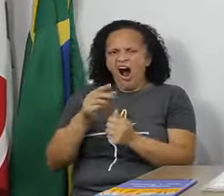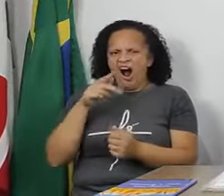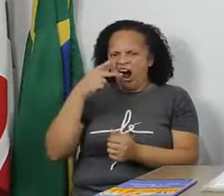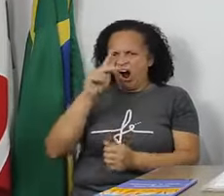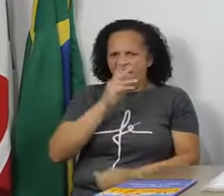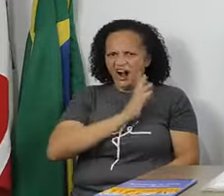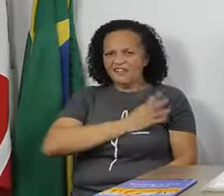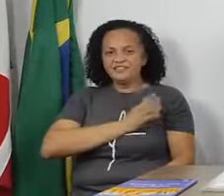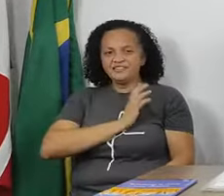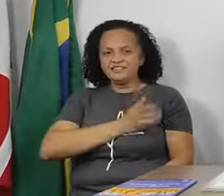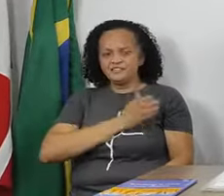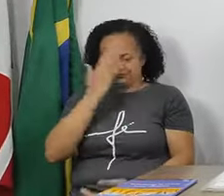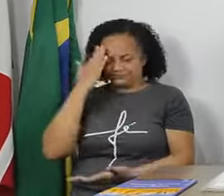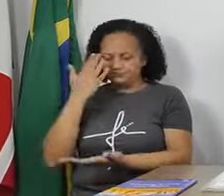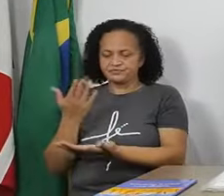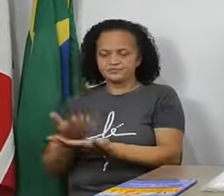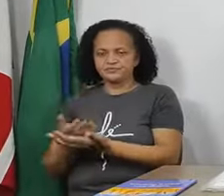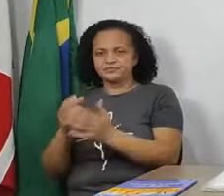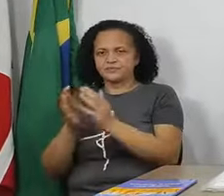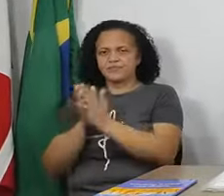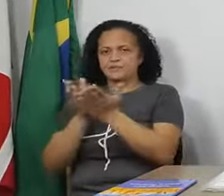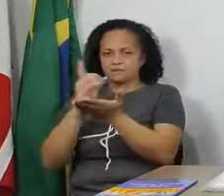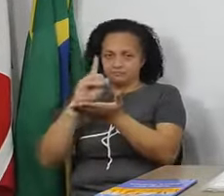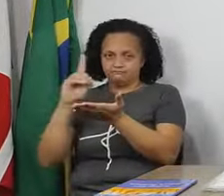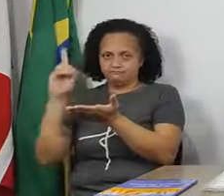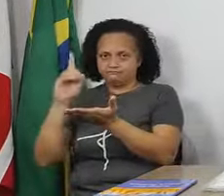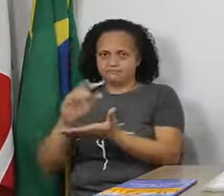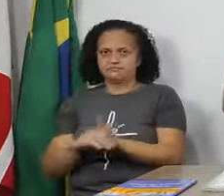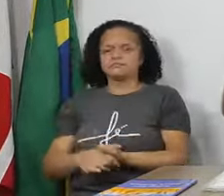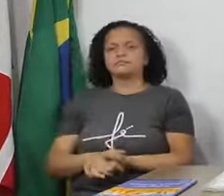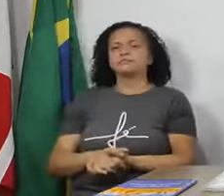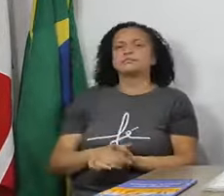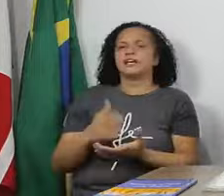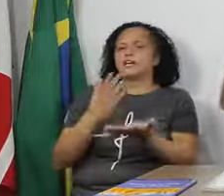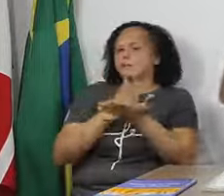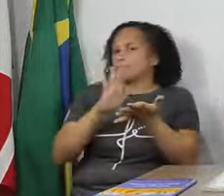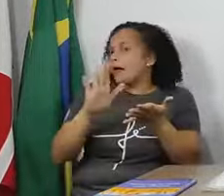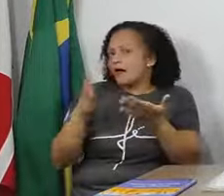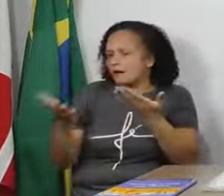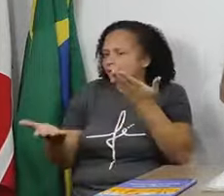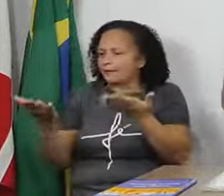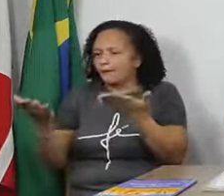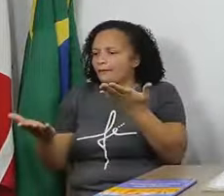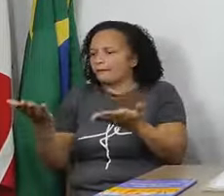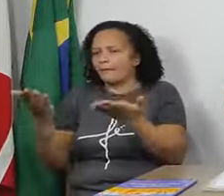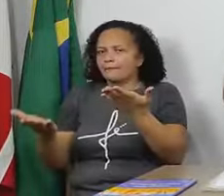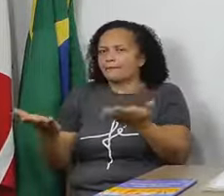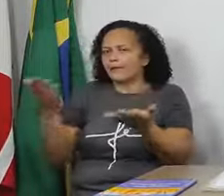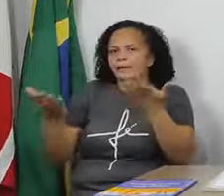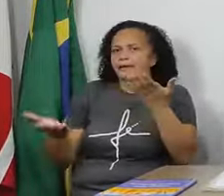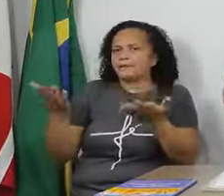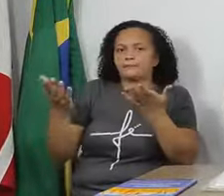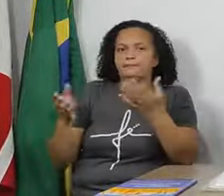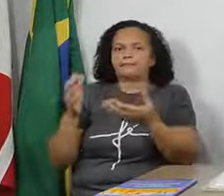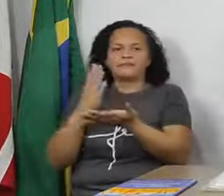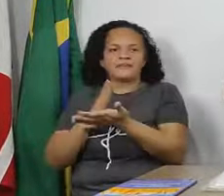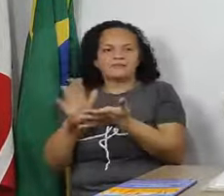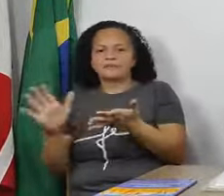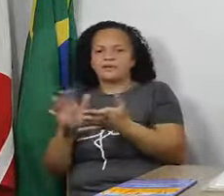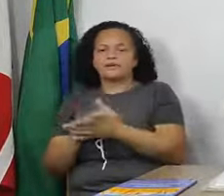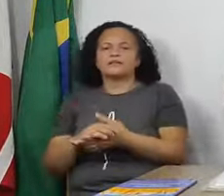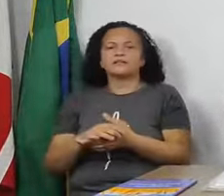teu coração, entendeu? Aí a gente sai dessa gangorra, desse alto e baixo,